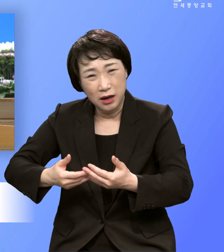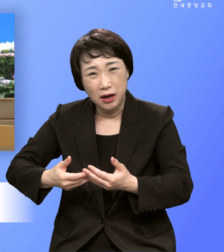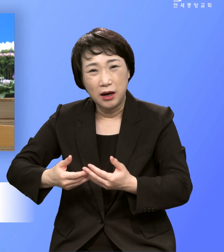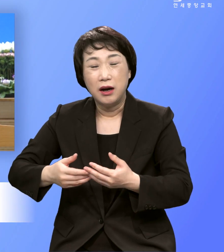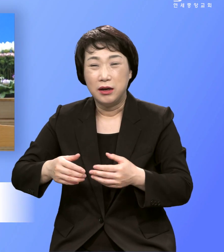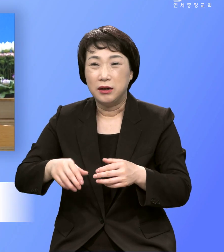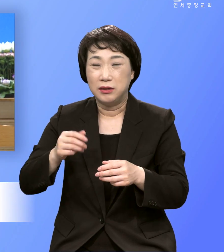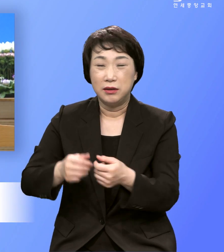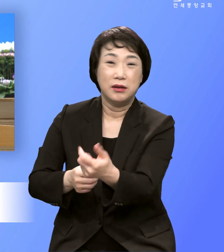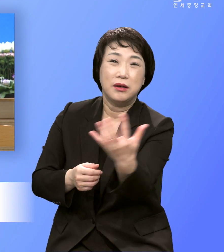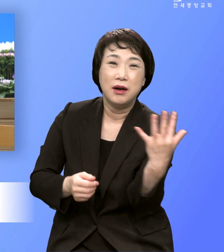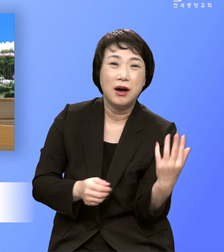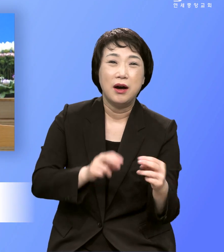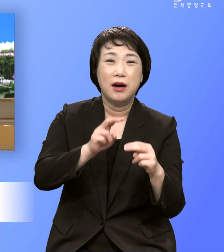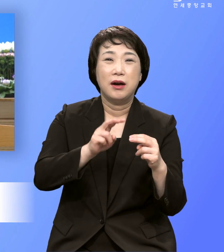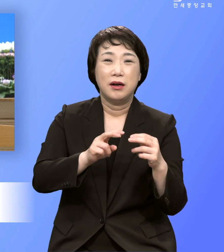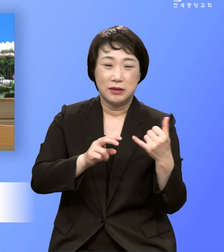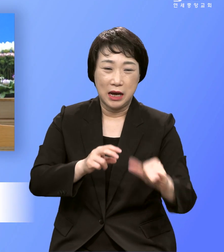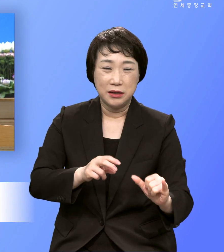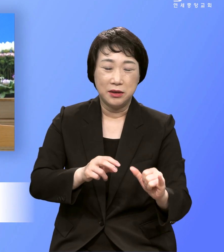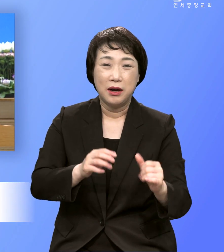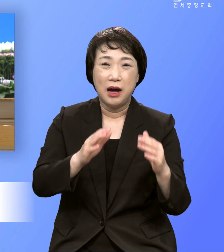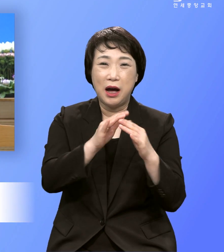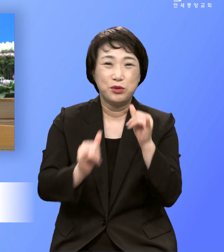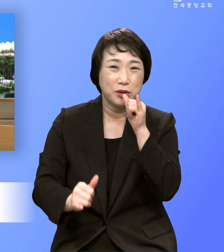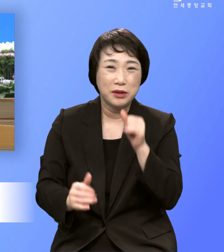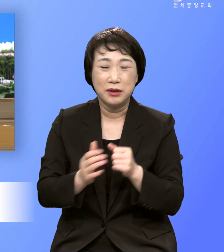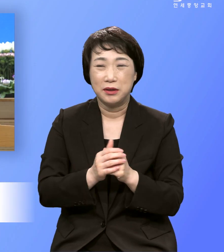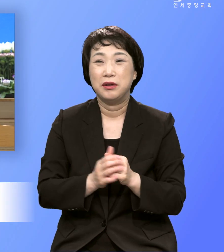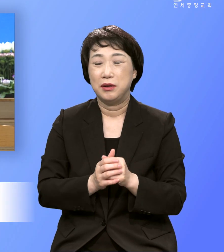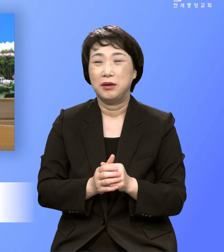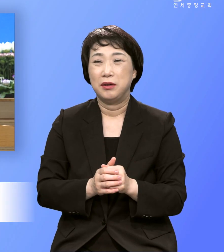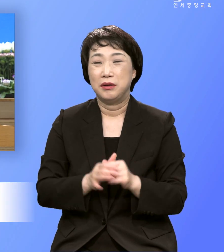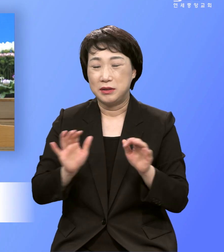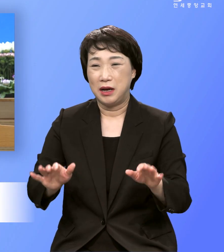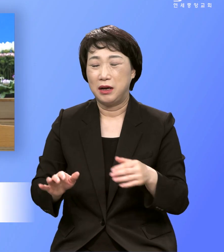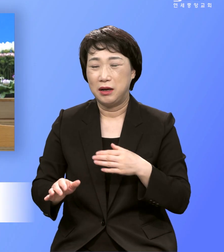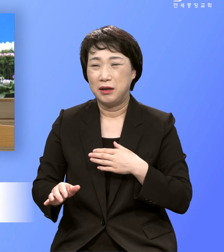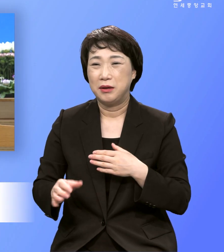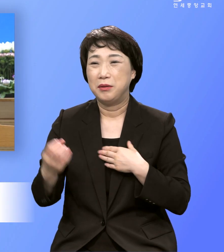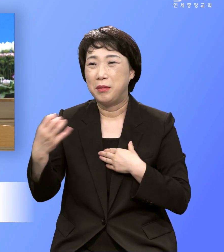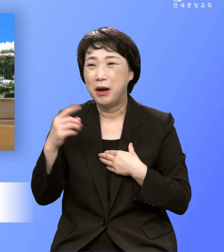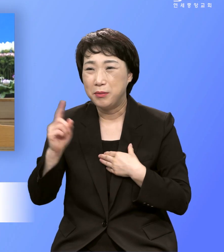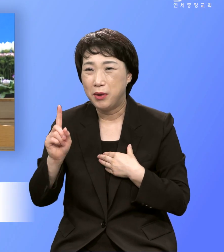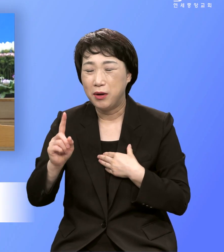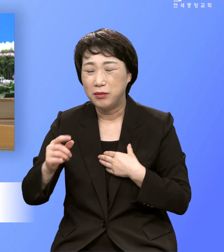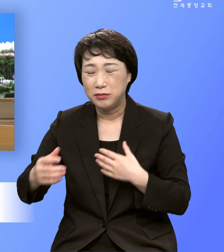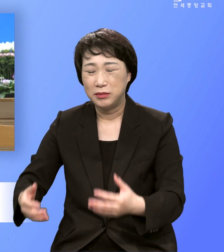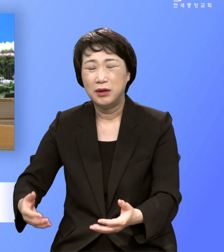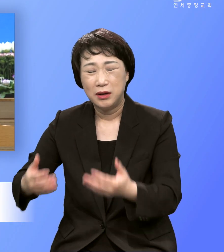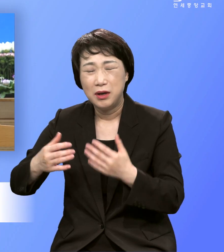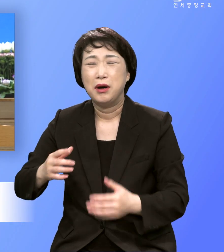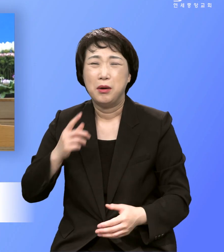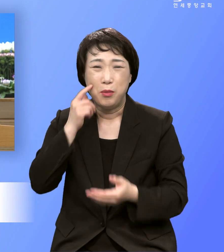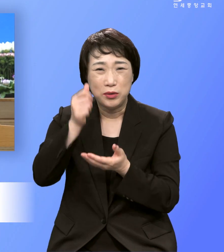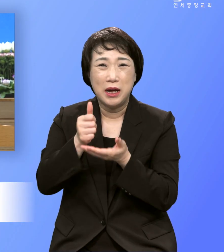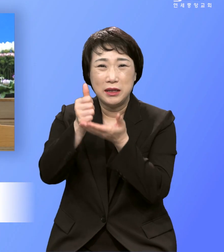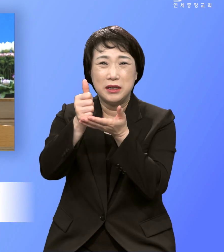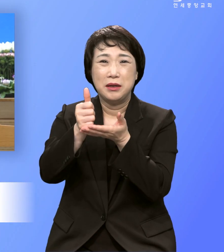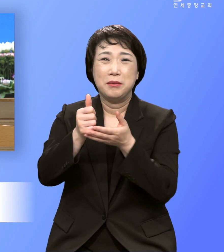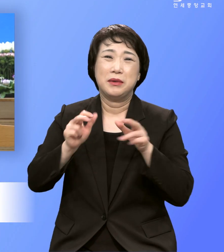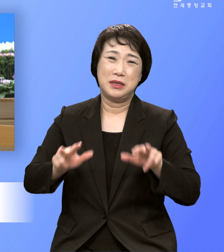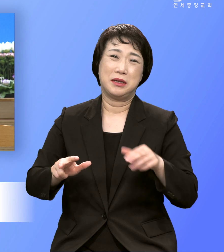자녀들이랑 가족들이 들었을지 모르지만, 목사님, 나 지금 천국 가.